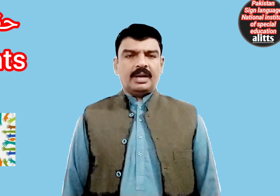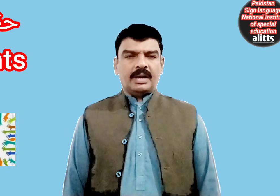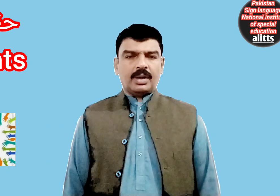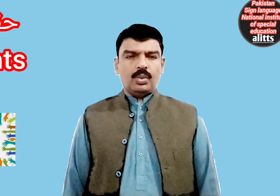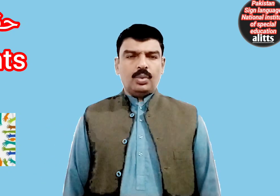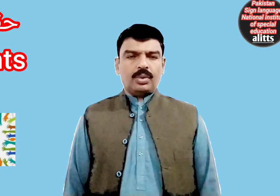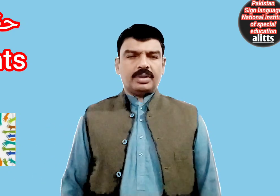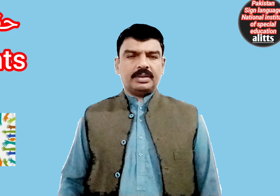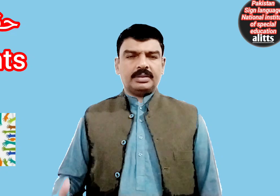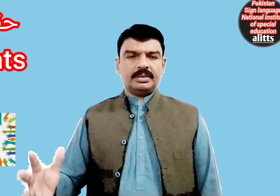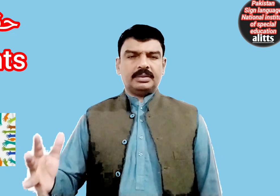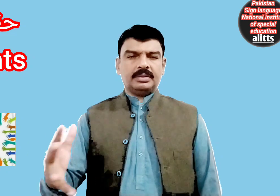हकूक।